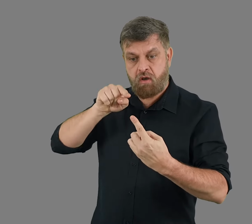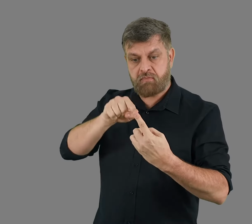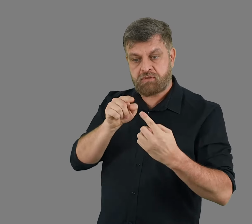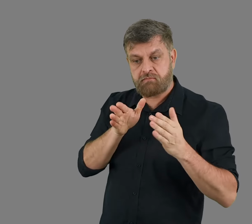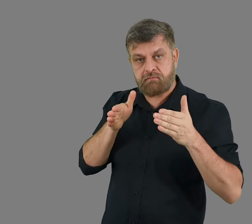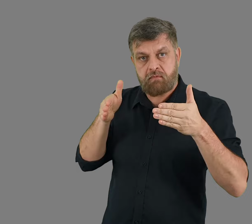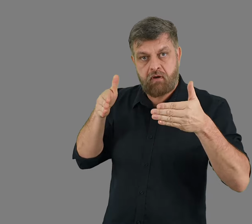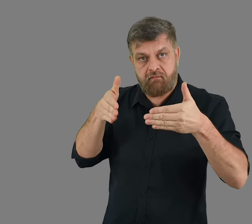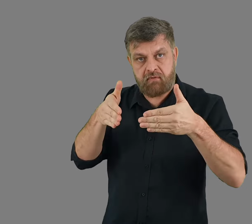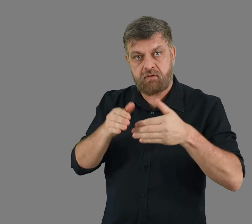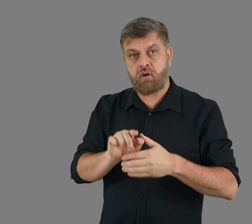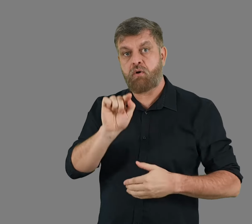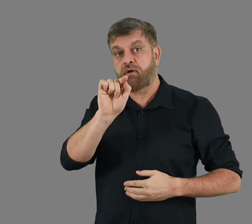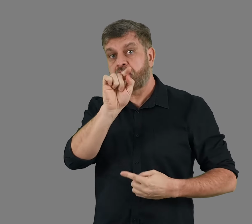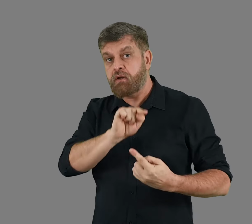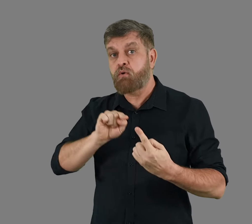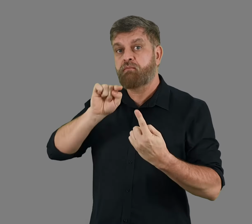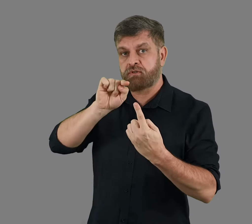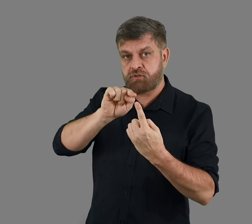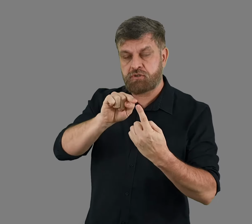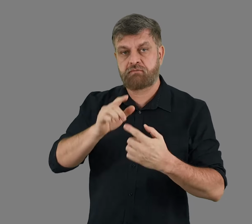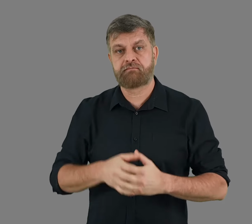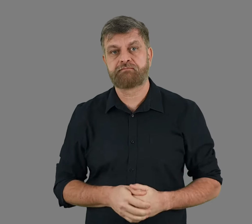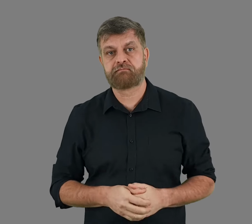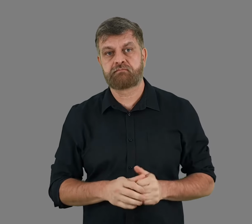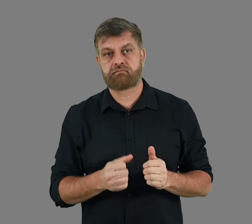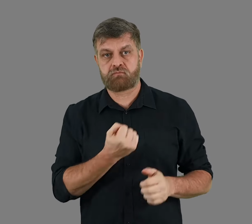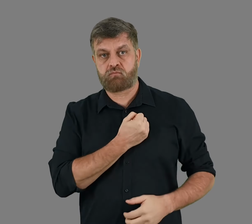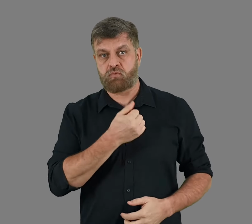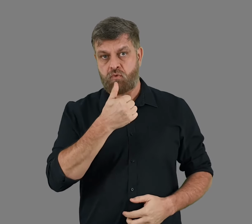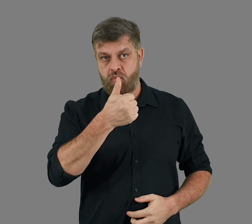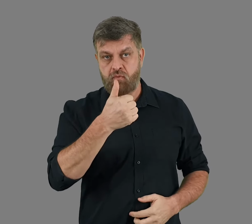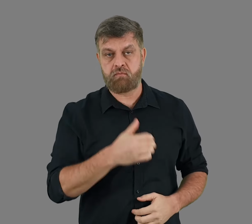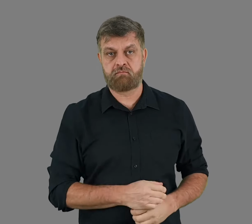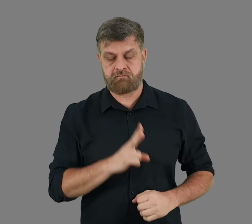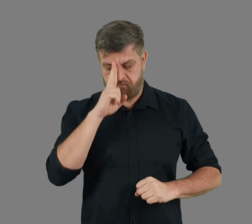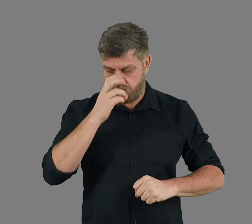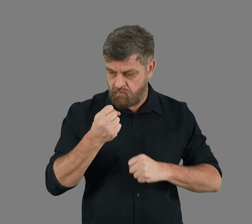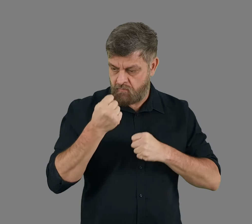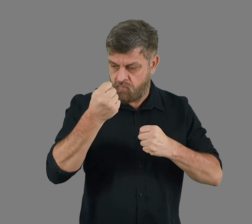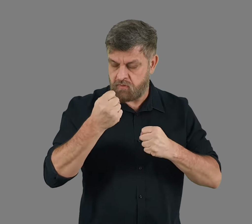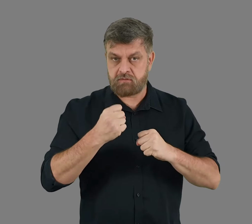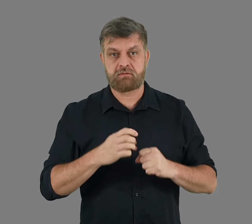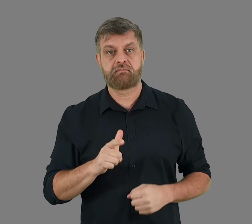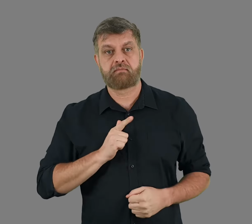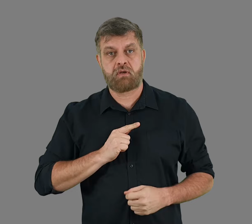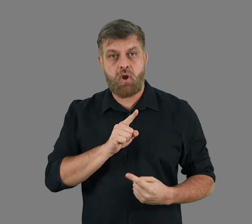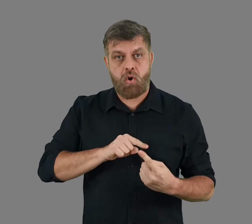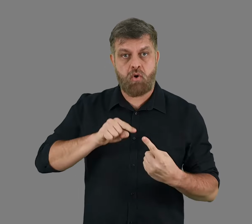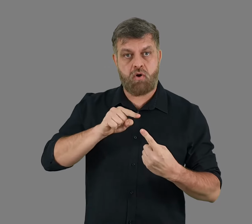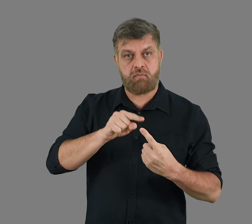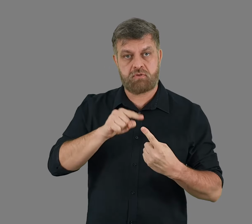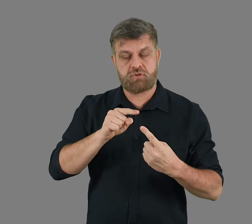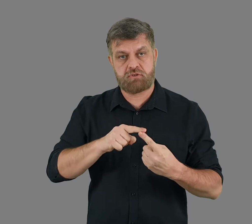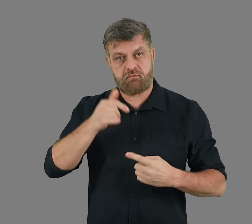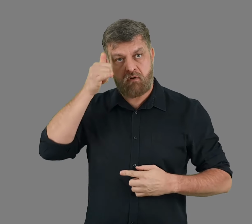especificamente os seguintes objetos. 1. Dedicar forças para prevenir, reabilitar as pessoas surdas